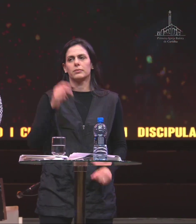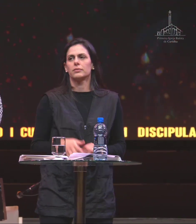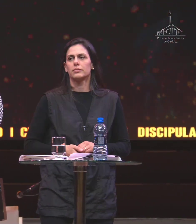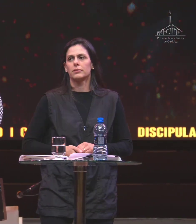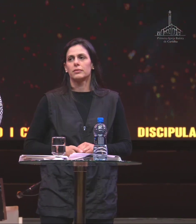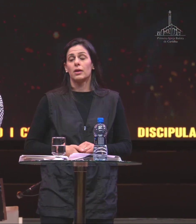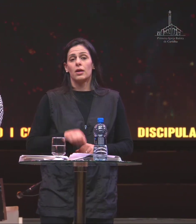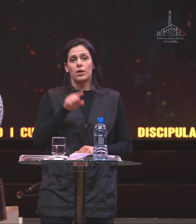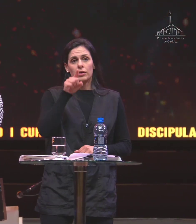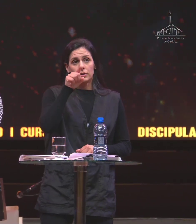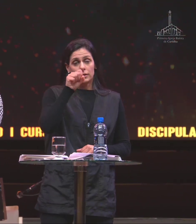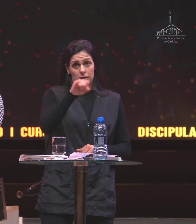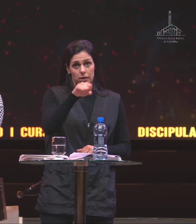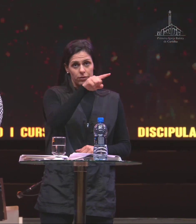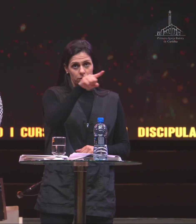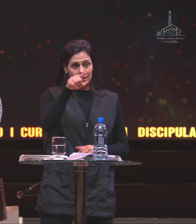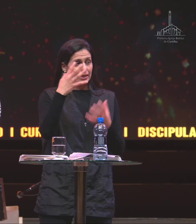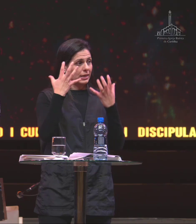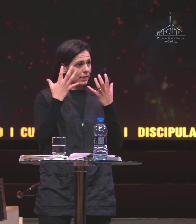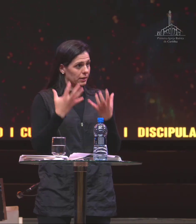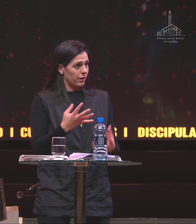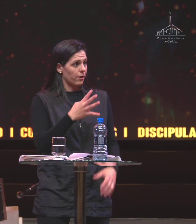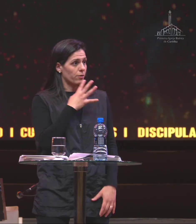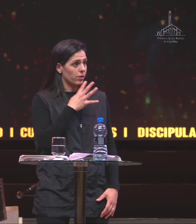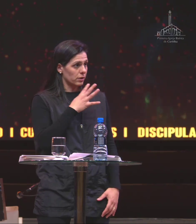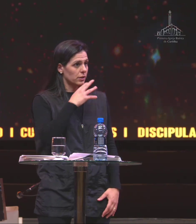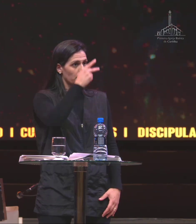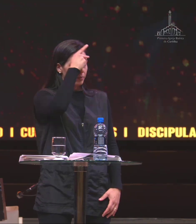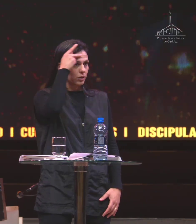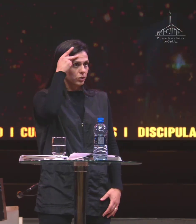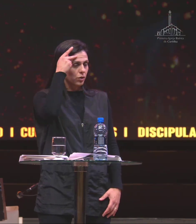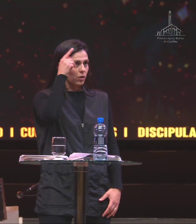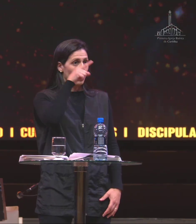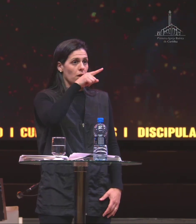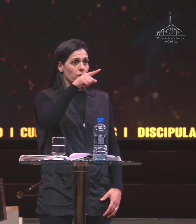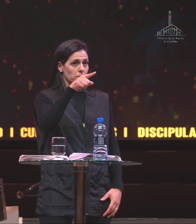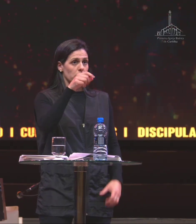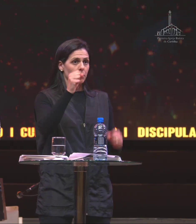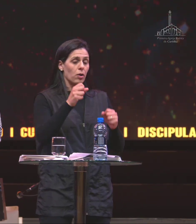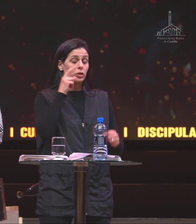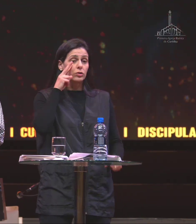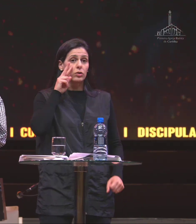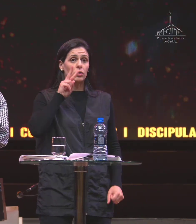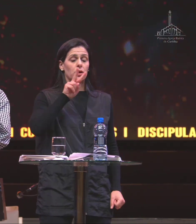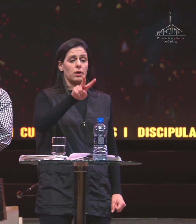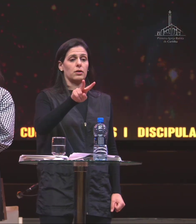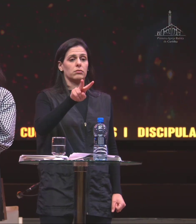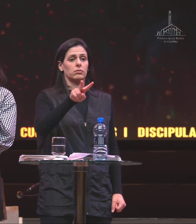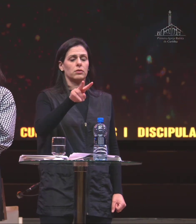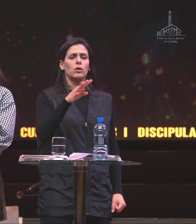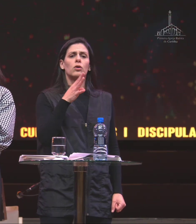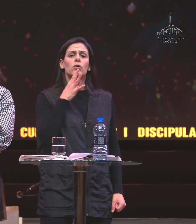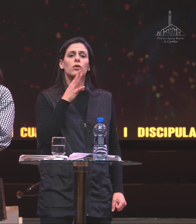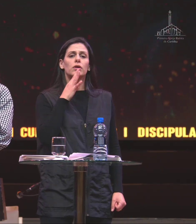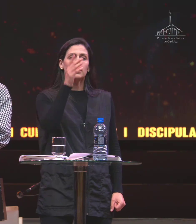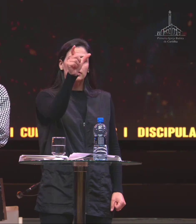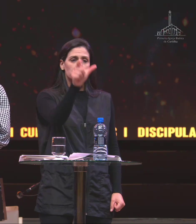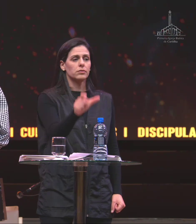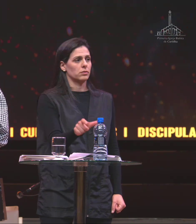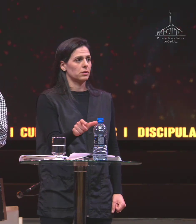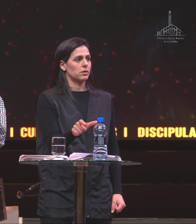problema, gente. Então, assim, a igreja estava começando a nascer e já tinha problema, né? Não sei se você, por um acaso, assim, já viu algo parecido, assim, uma